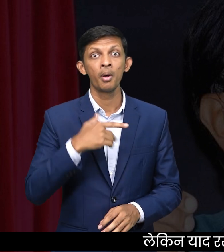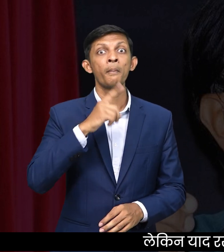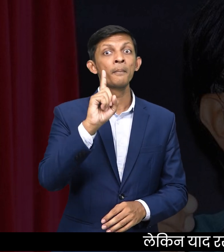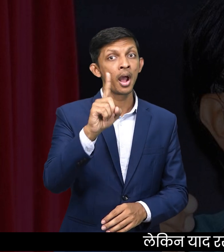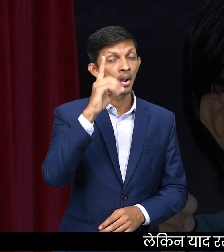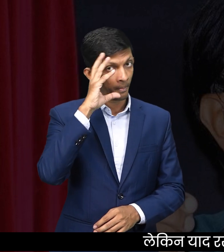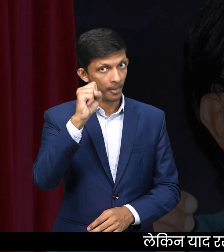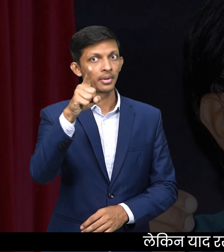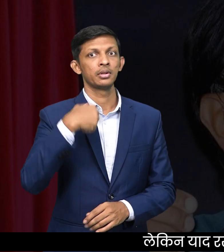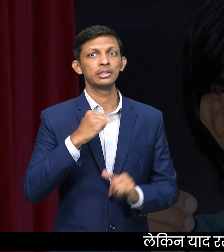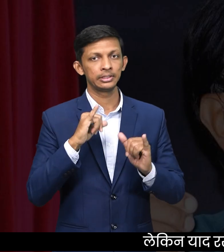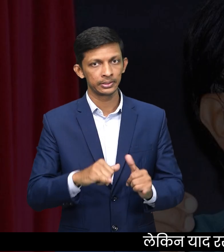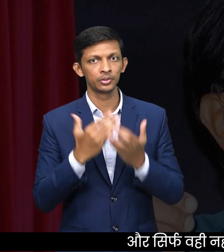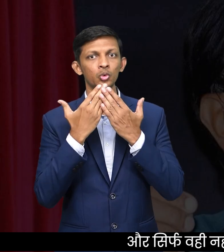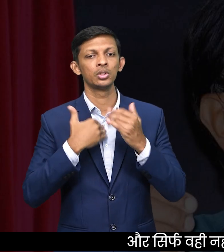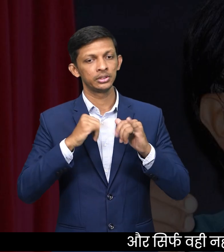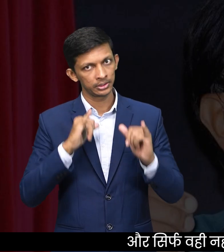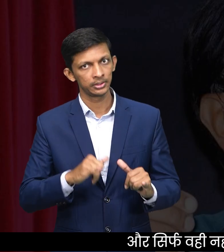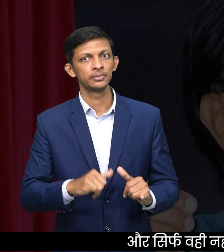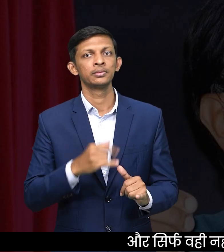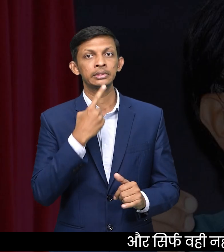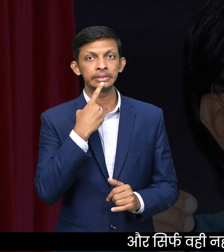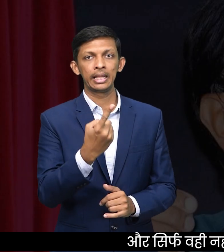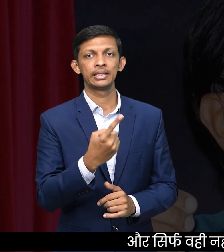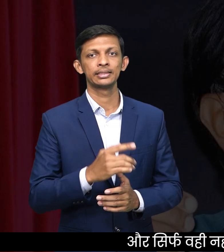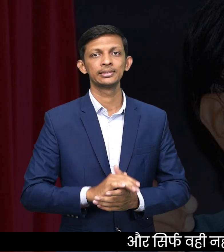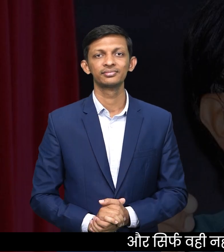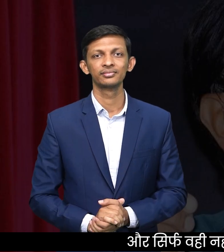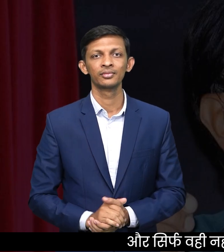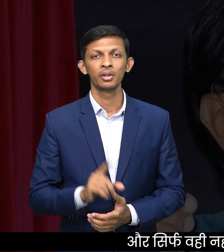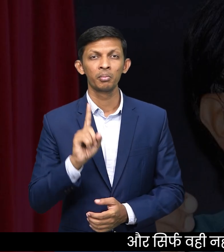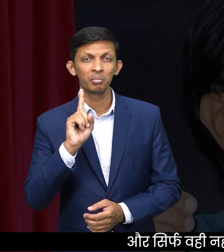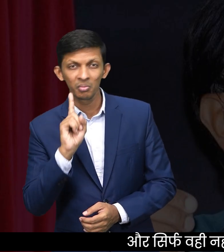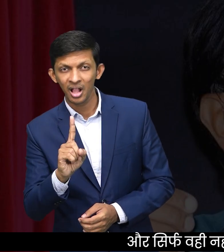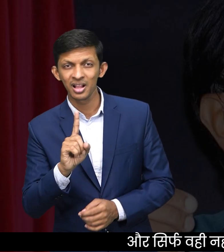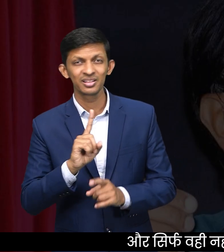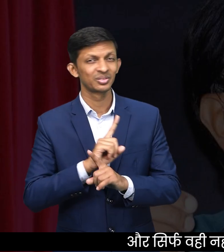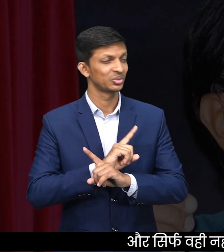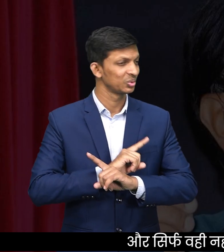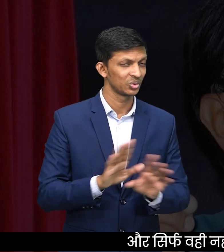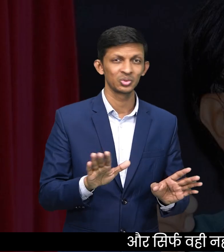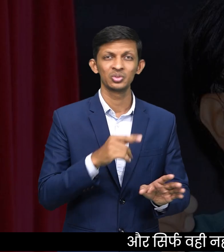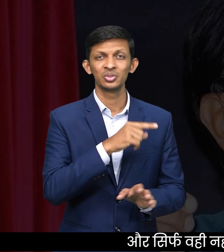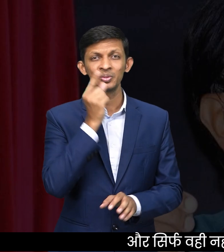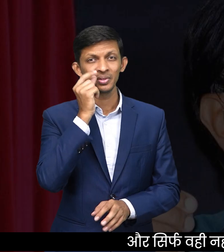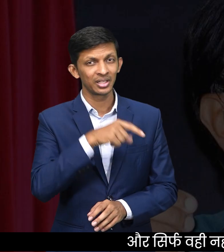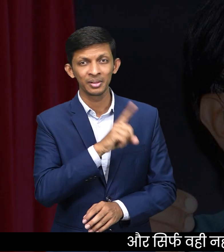पढ़ेगा, इस स्कूल में, और सिर्फ वही नहीं बल्कि उसके बाद और भी आएंगे।